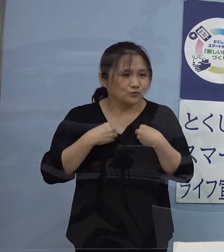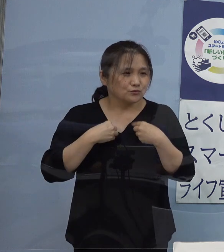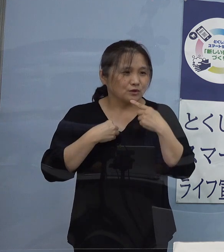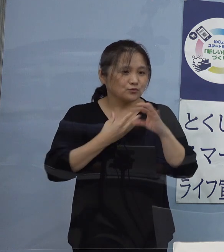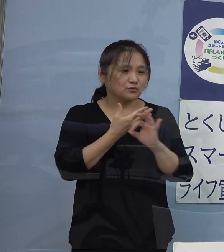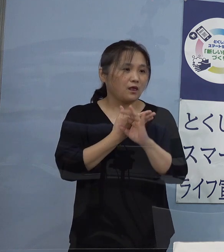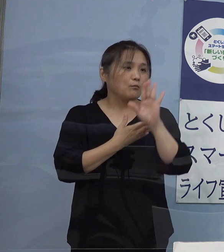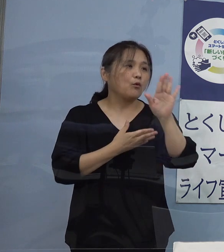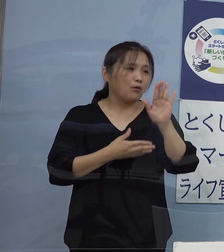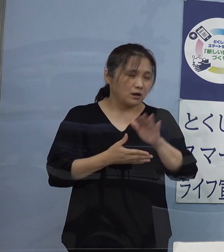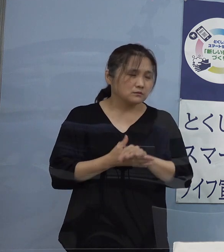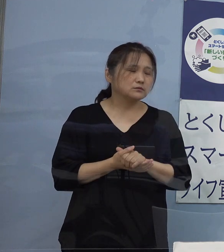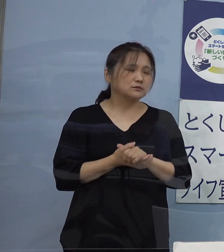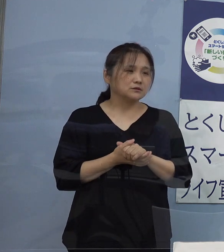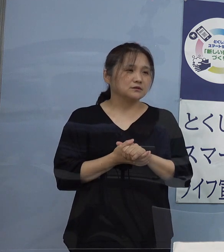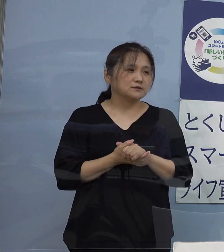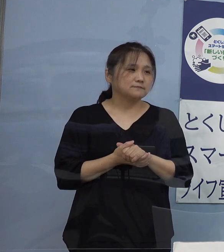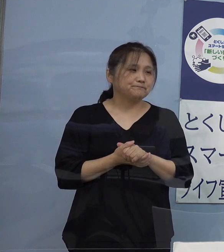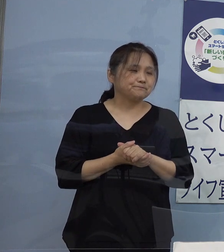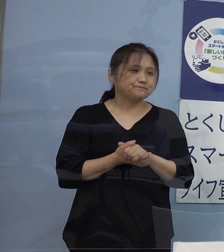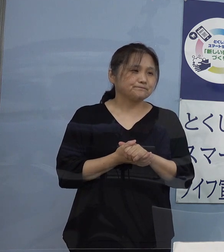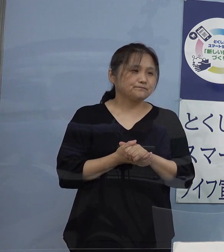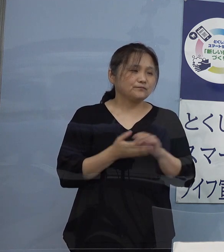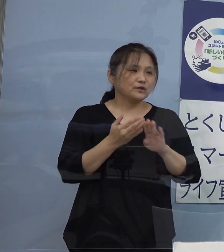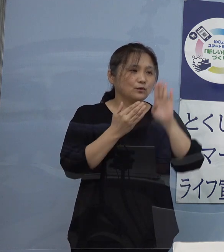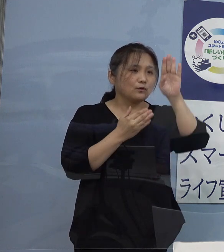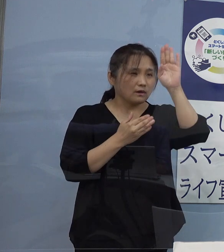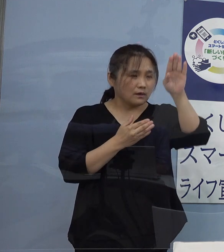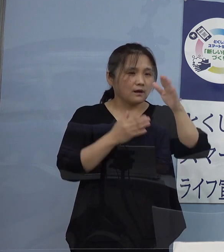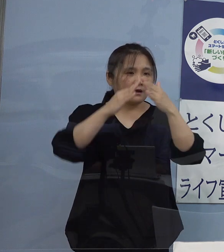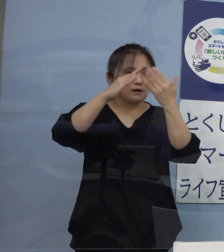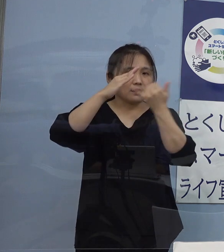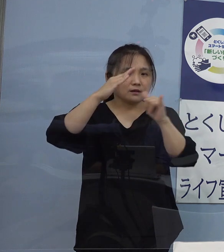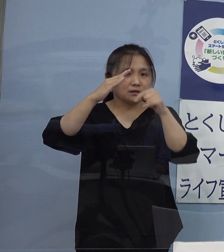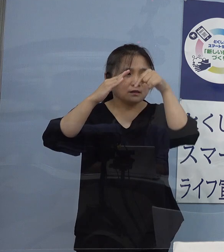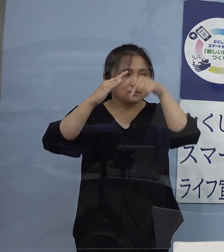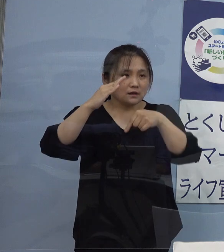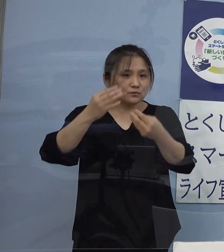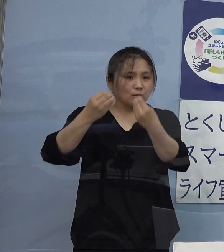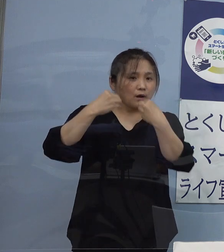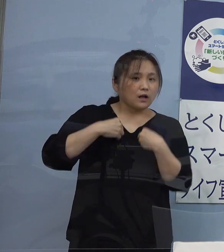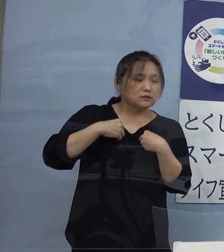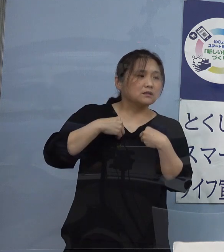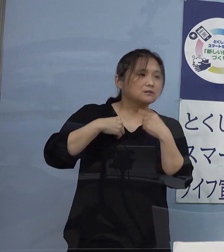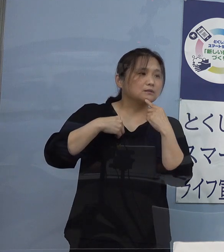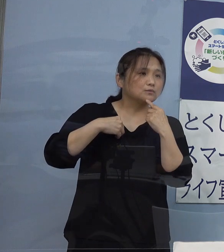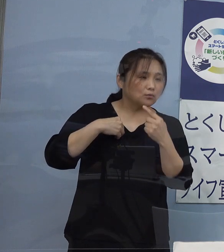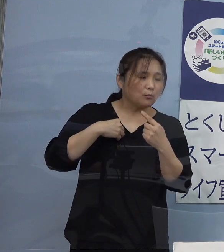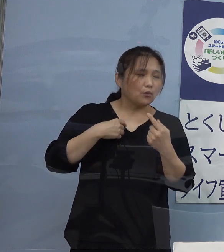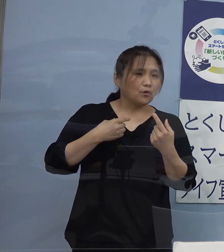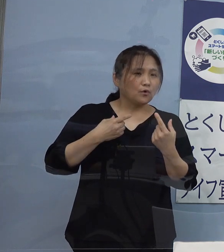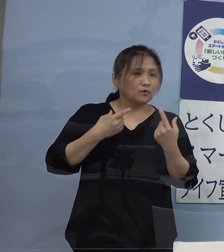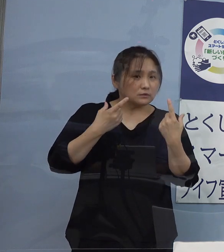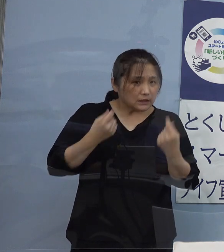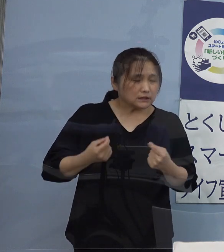ましたので、まあ、こうした点については、これから、やはり家庭内の感染といった点についても、ぜひ